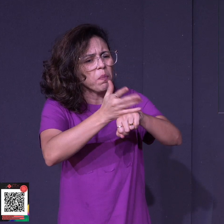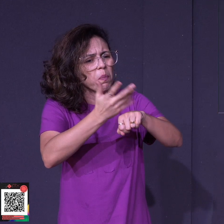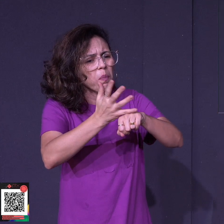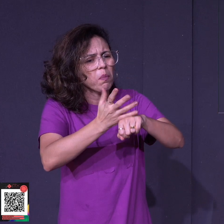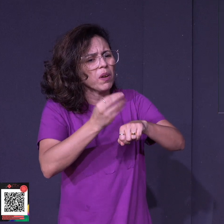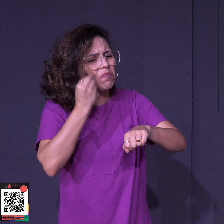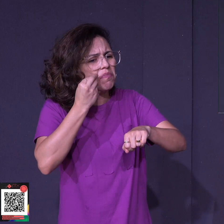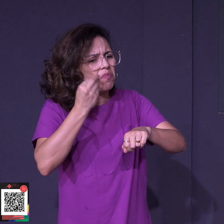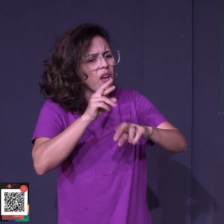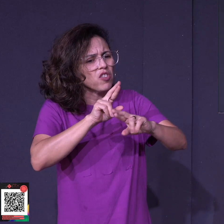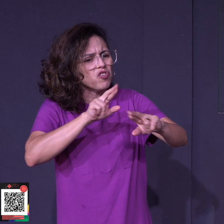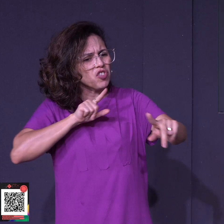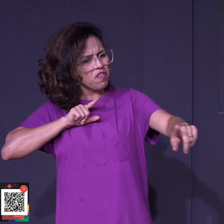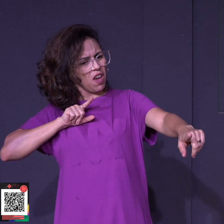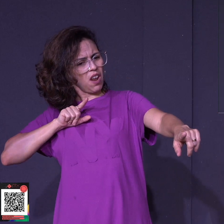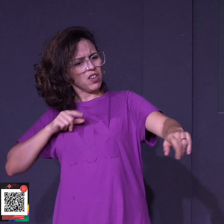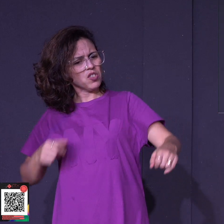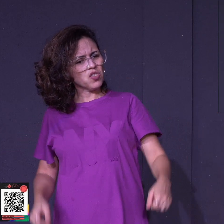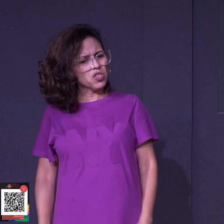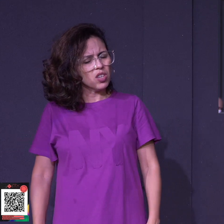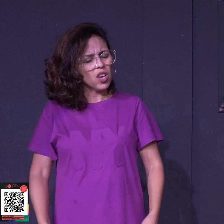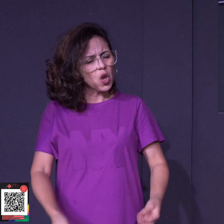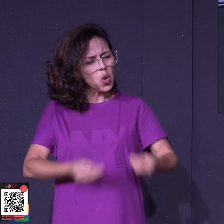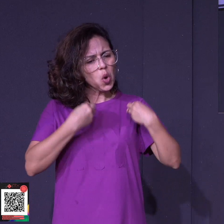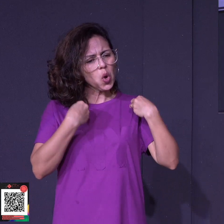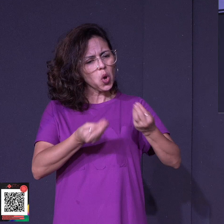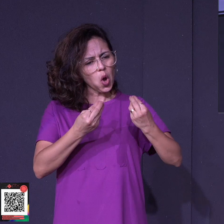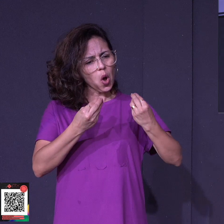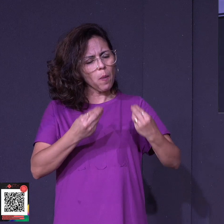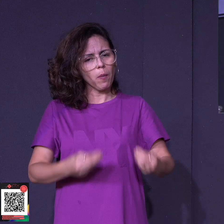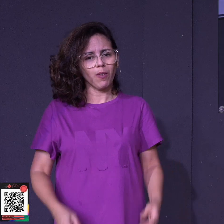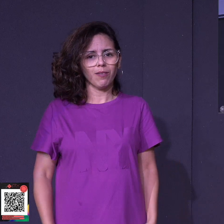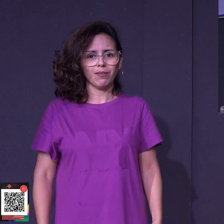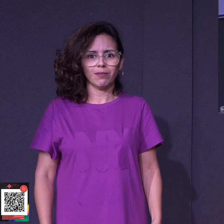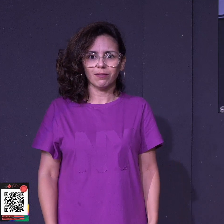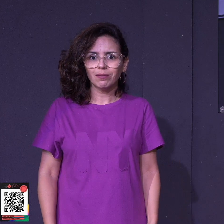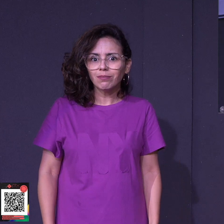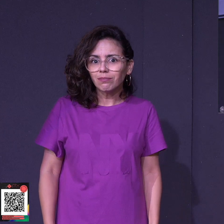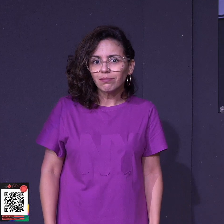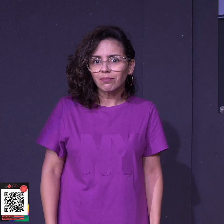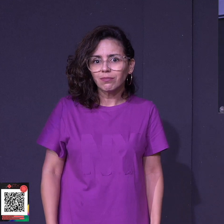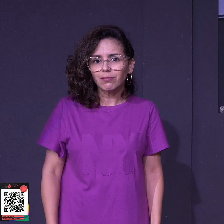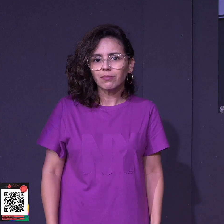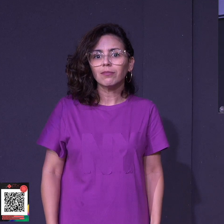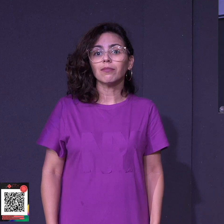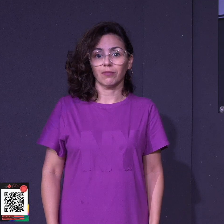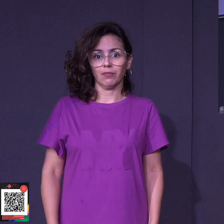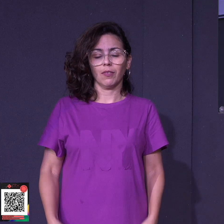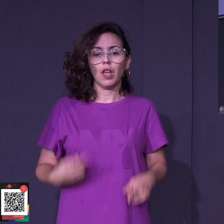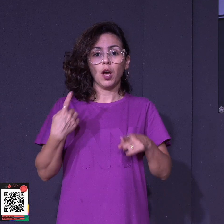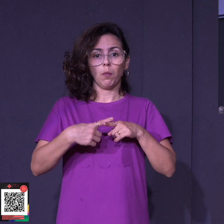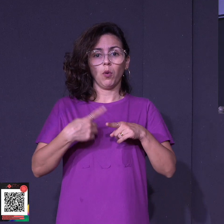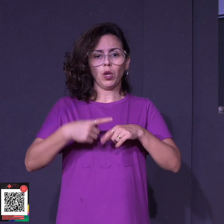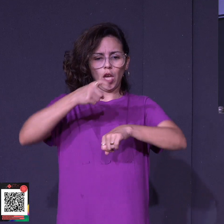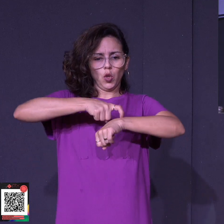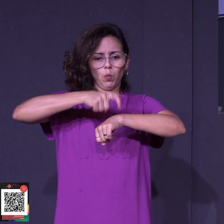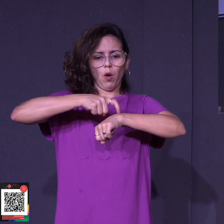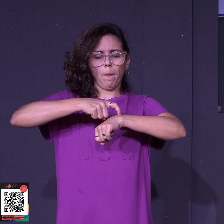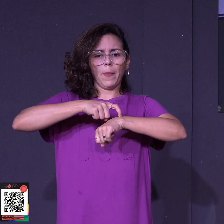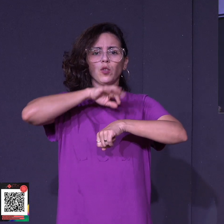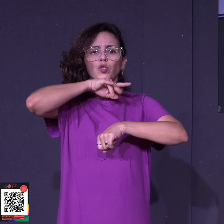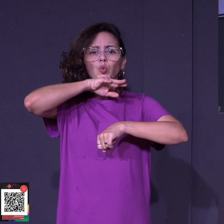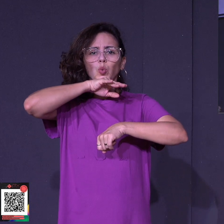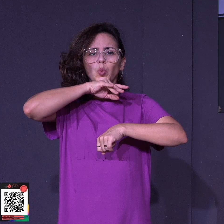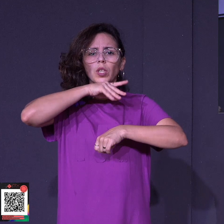Quando é que a gente prova que a gente vive a palavra, irmão? É quando o negócio esquenta, irmão. É ou não